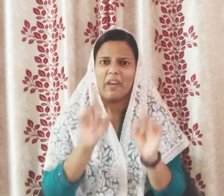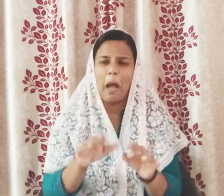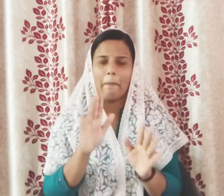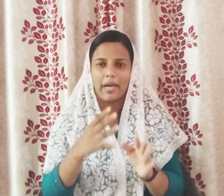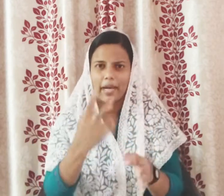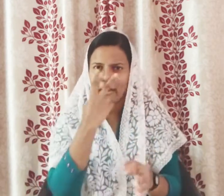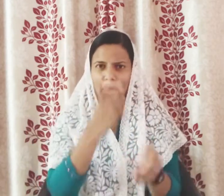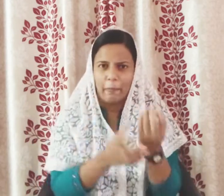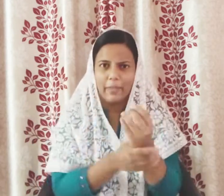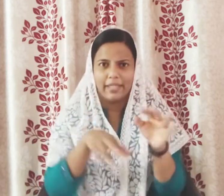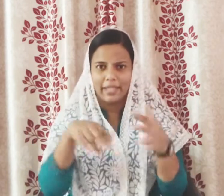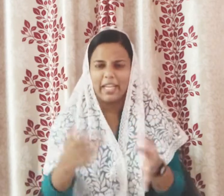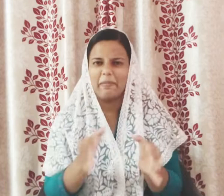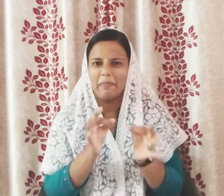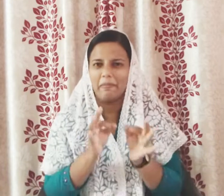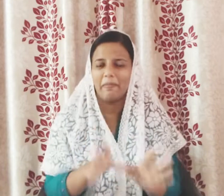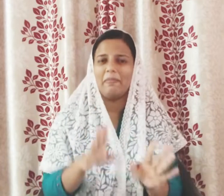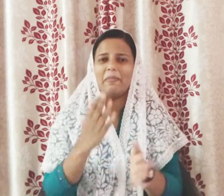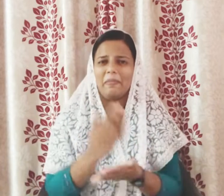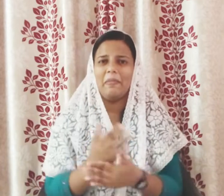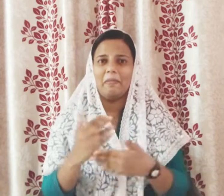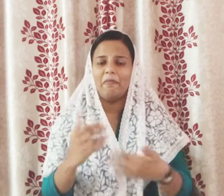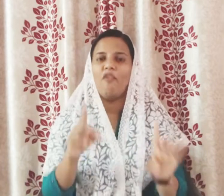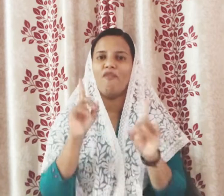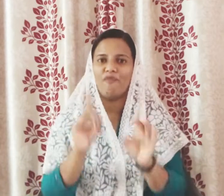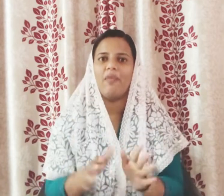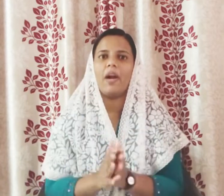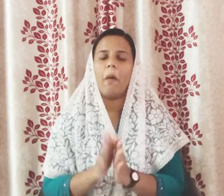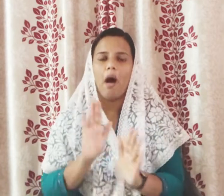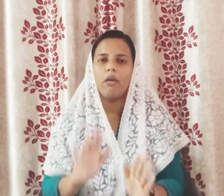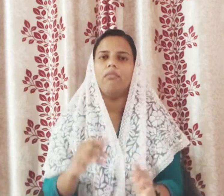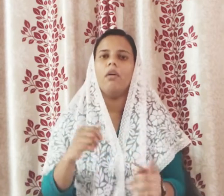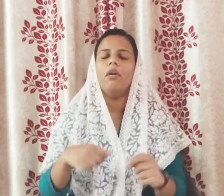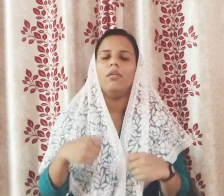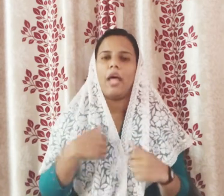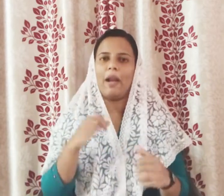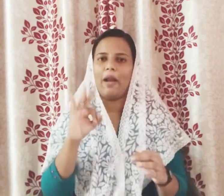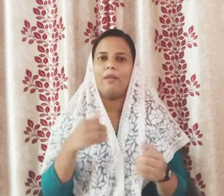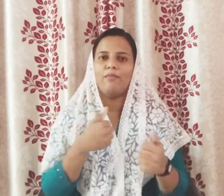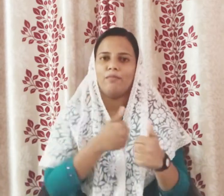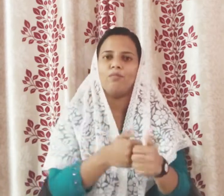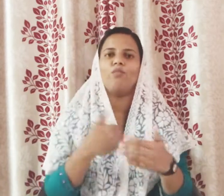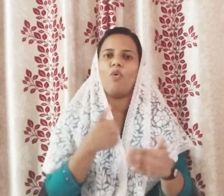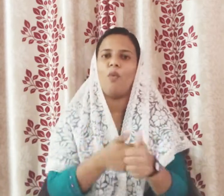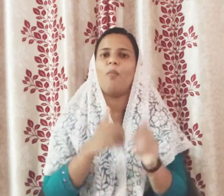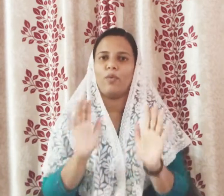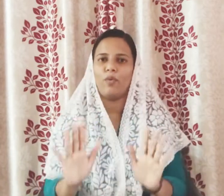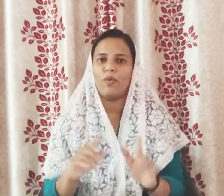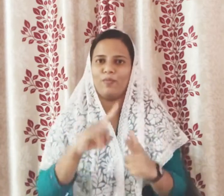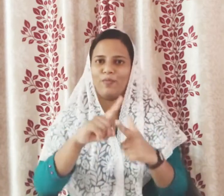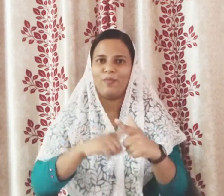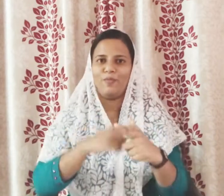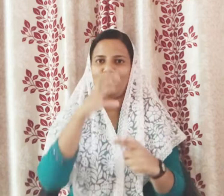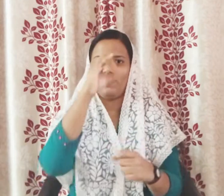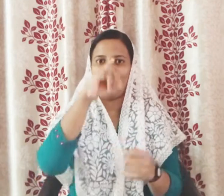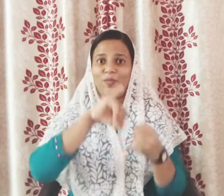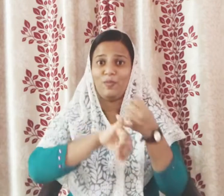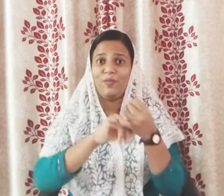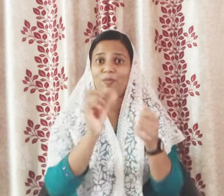നിന്ന് ഉന്മൂലമാക്കി കളഞ്ഞെങ്കിൽ മാത്രമേ നമുക്ക് അനുഗ്രഹത്തിലൂടെ മുന്നേറുവാൻ കഴിയുള്ളൂ. ഇവിടെ നോക്കി ഈ വചനം വായിക്കുമ്പോൾ, യോശുവയുടെ പുസ്തകം 8-ാം അധ്യായം